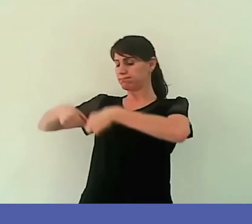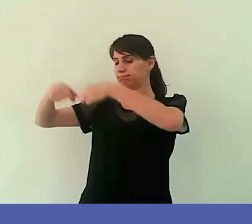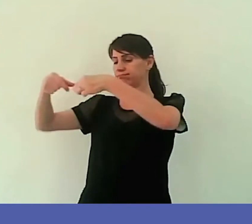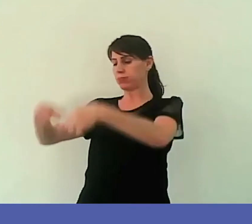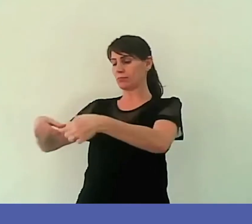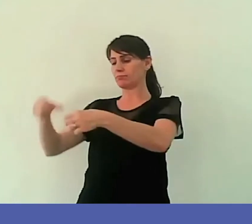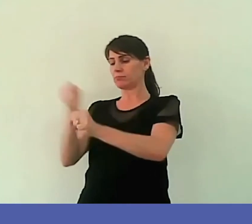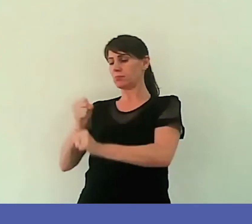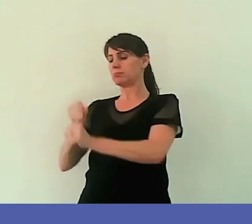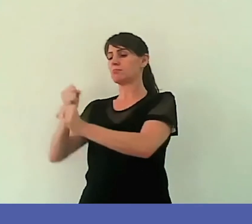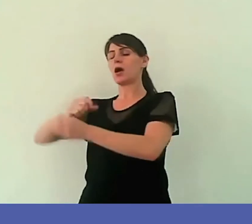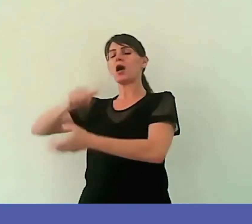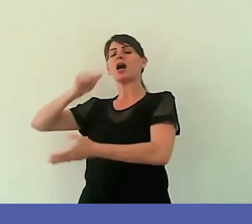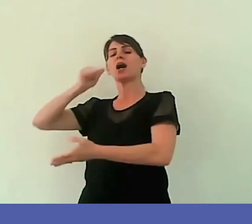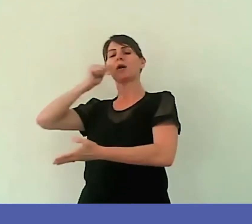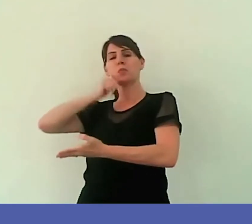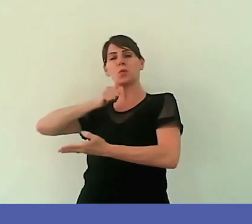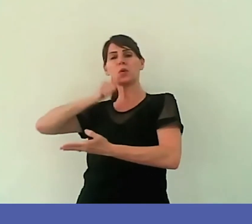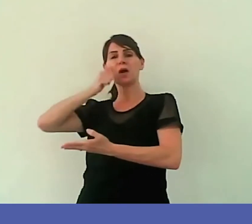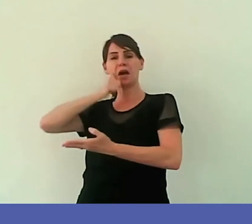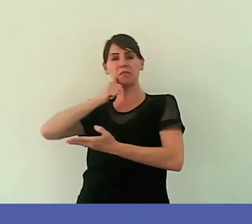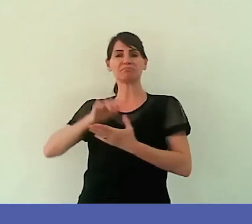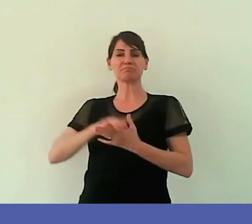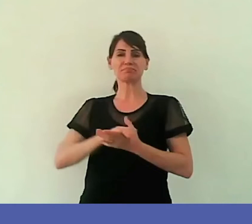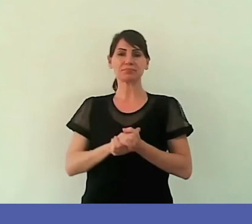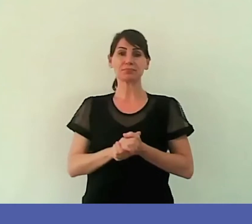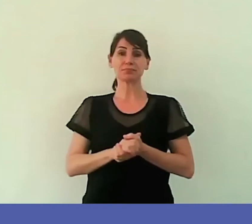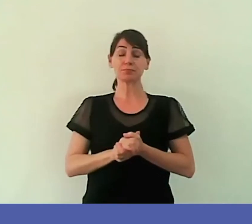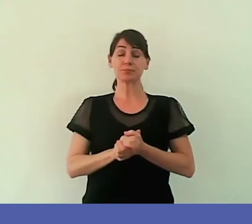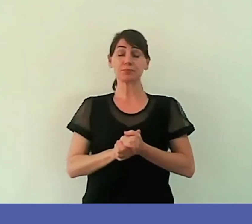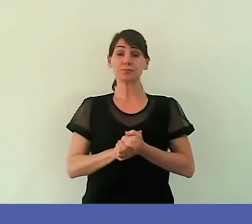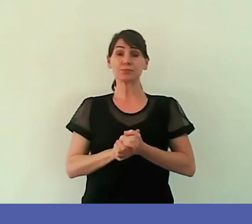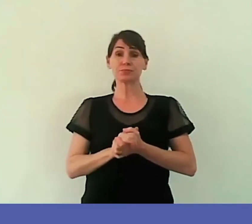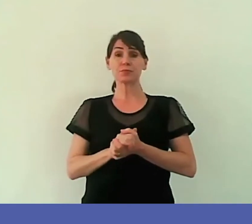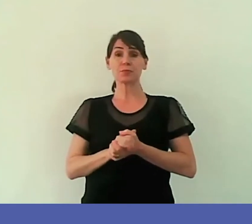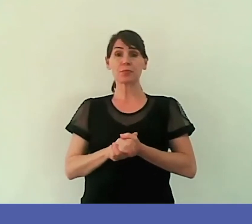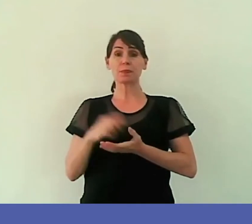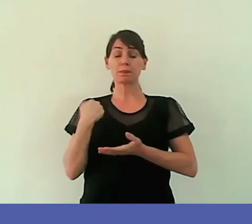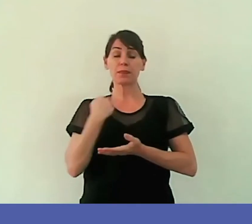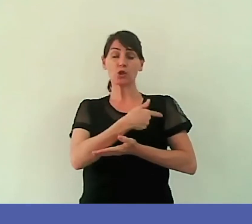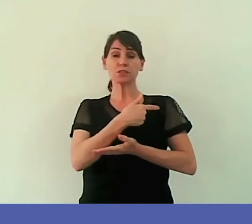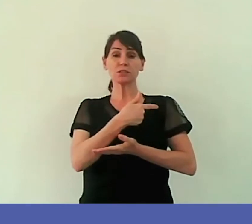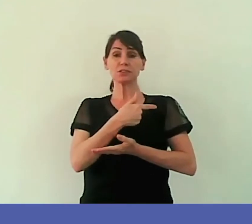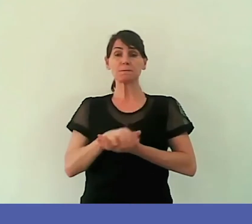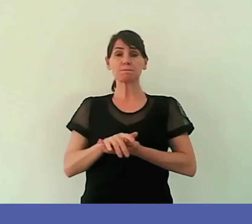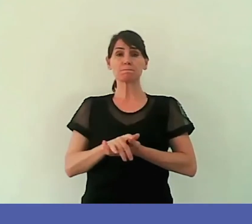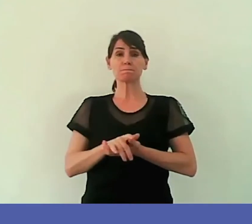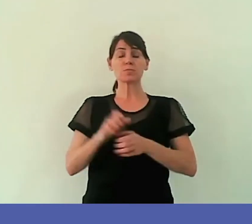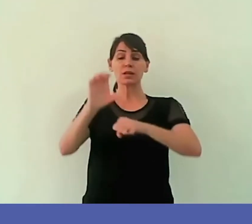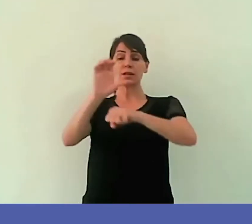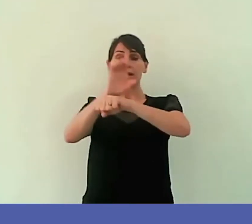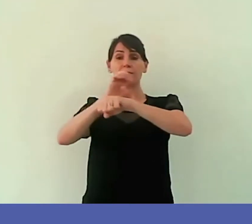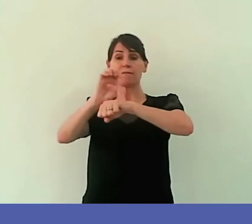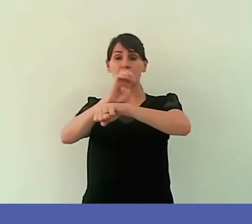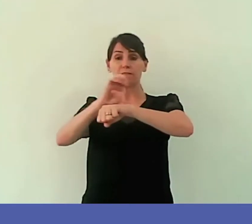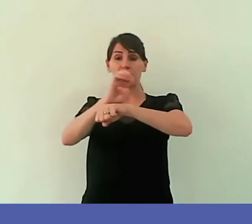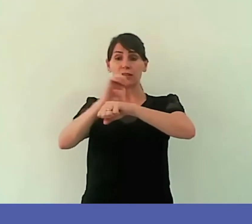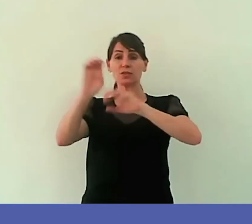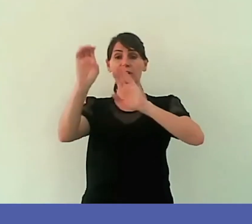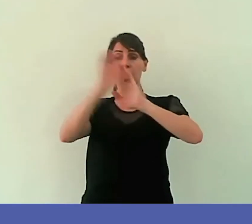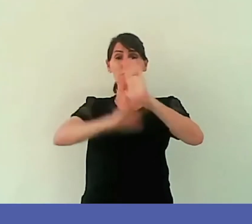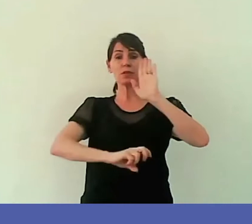Então, irmãos, nós, né, aqui diz assim, vamos lá para Efésios 5, já que eu mencionei